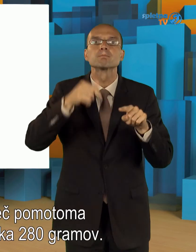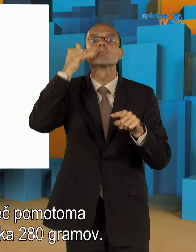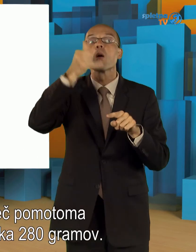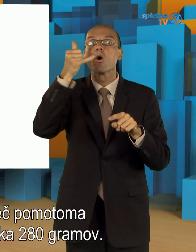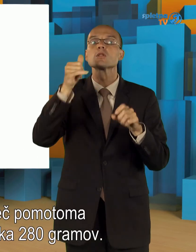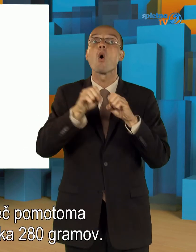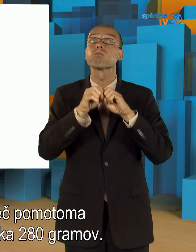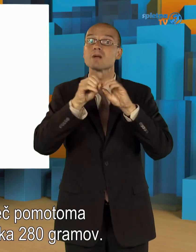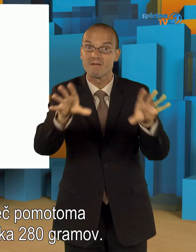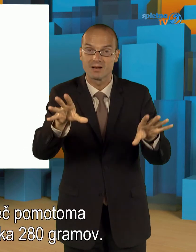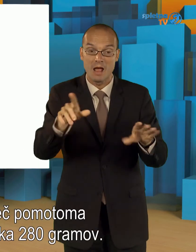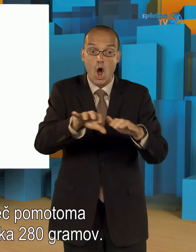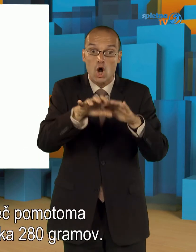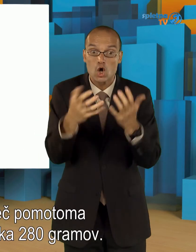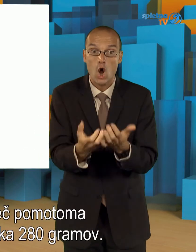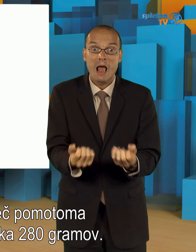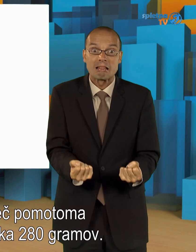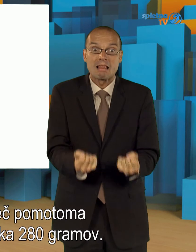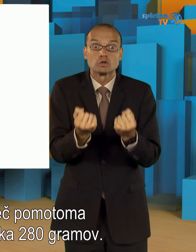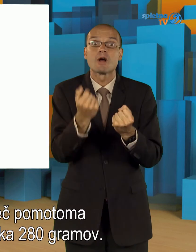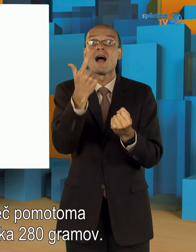težka 280 gramov.